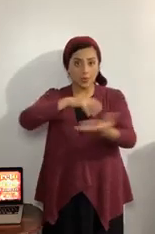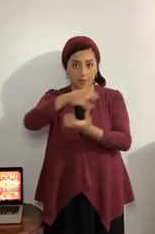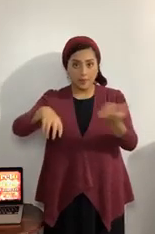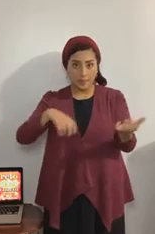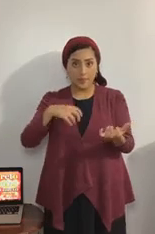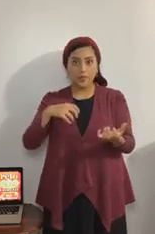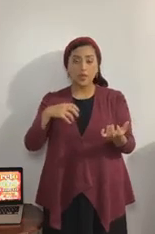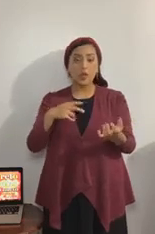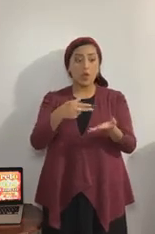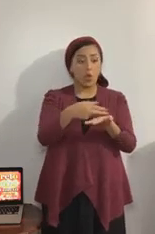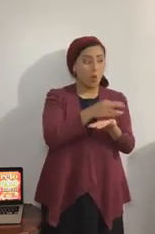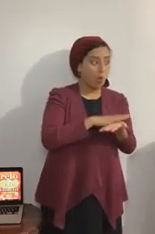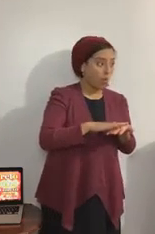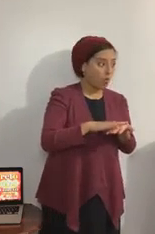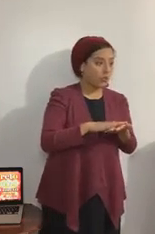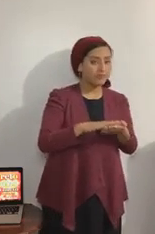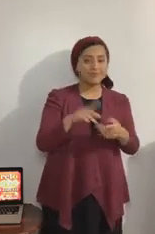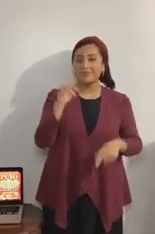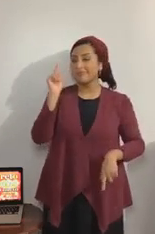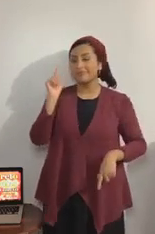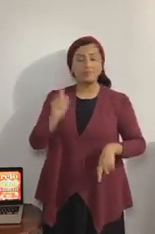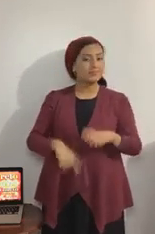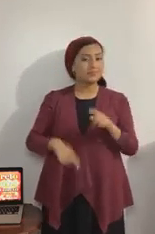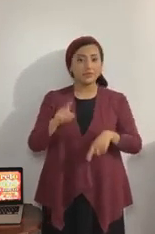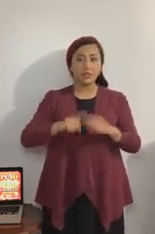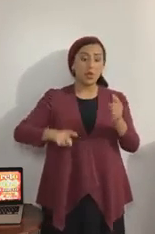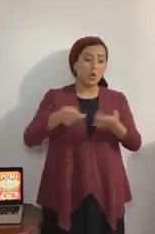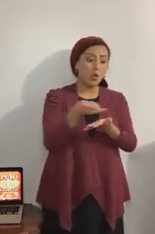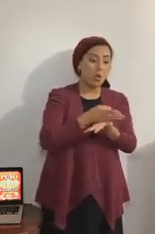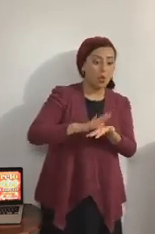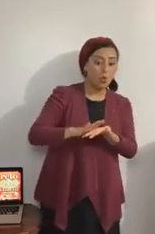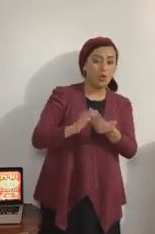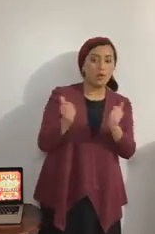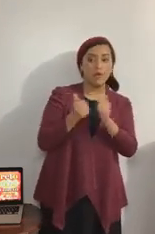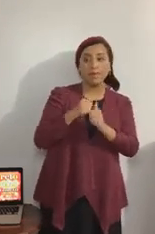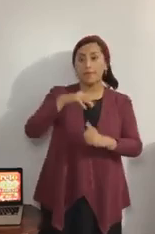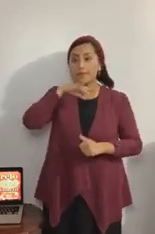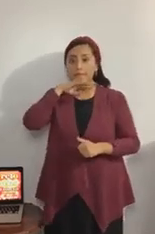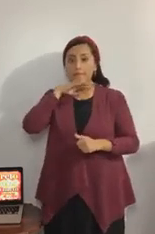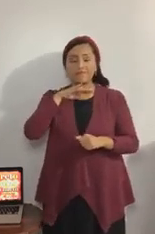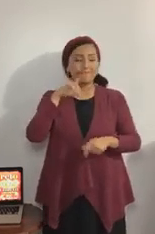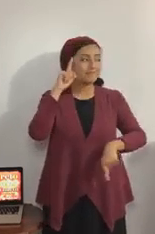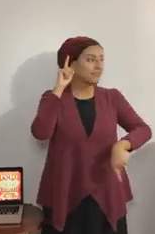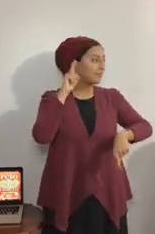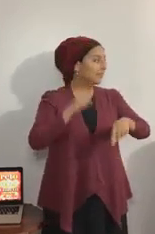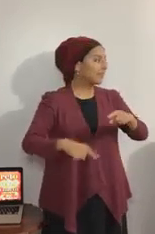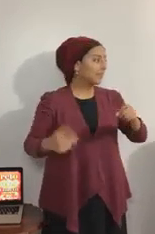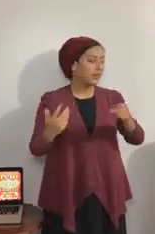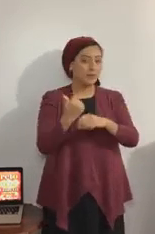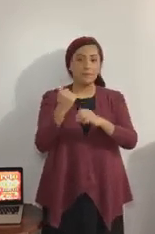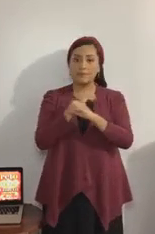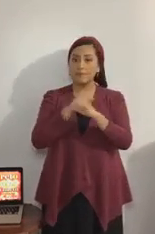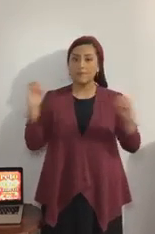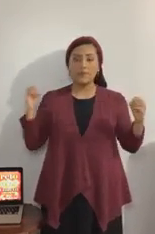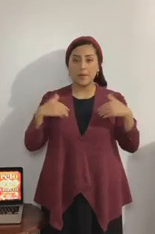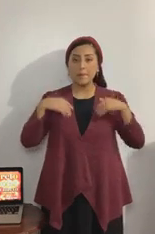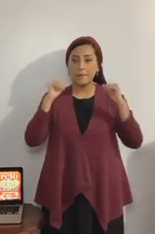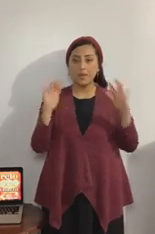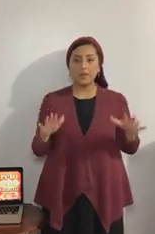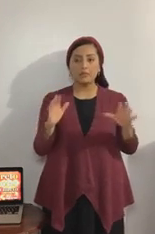tantito Kadosh, no se puede pues, tantito Kadosh con lo profano, etcétera, no tienen éxito, no tienen bendición. Vamos